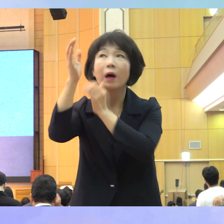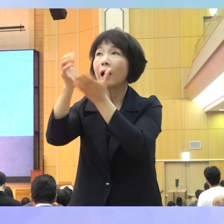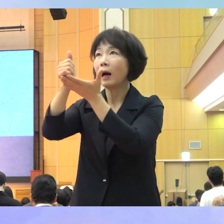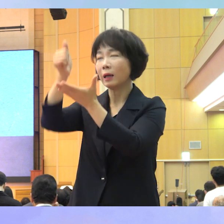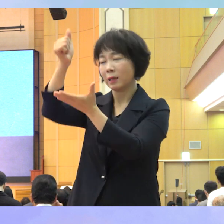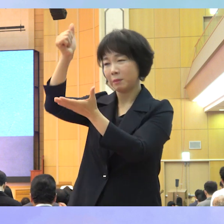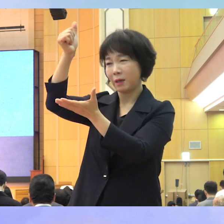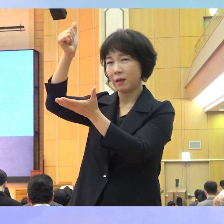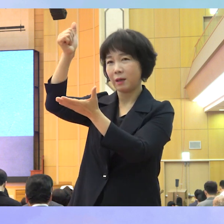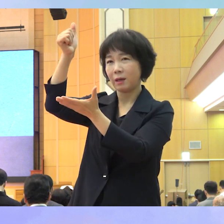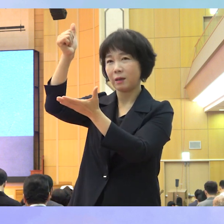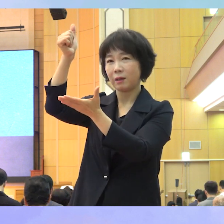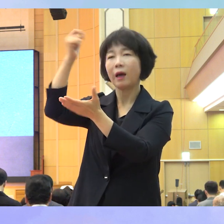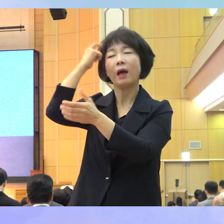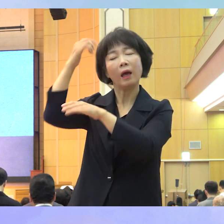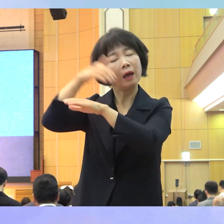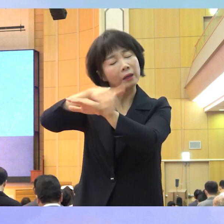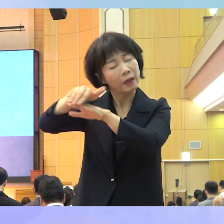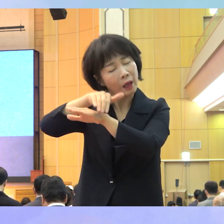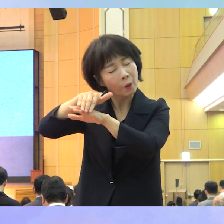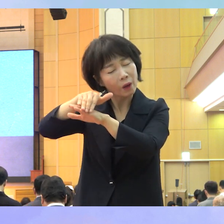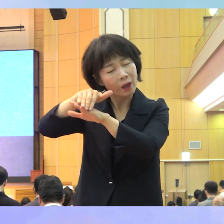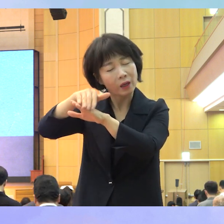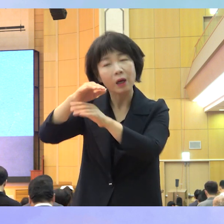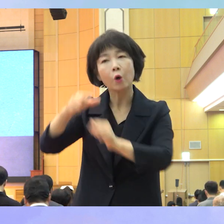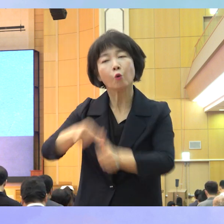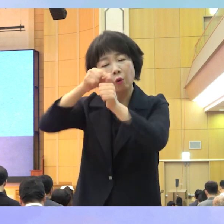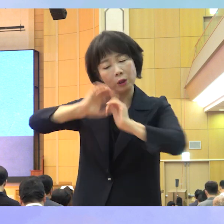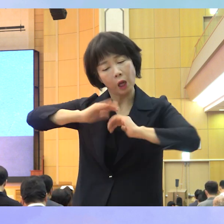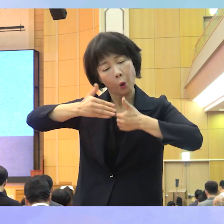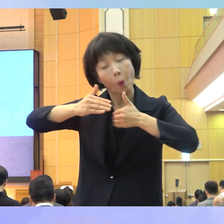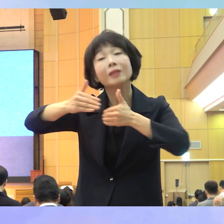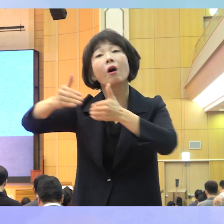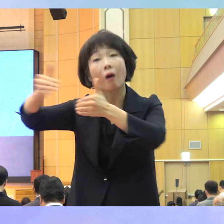하나님의 그 계획하신 구원의 과정들을